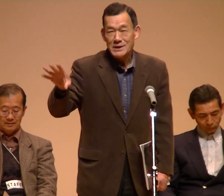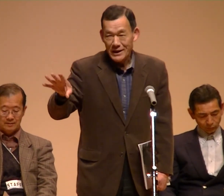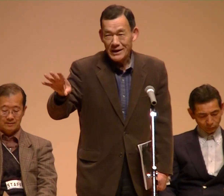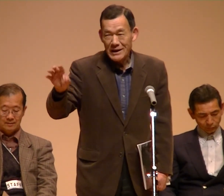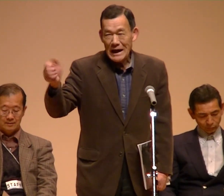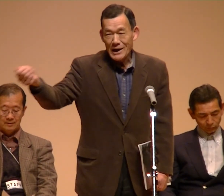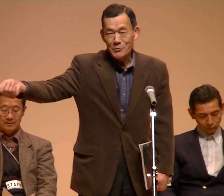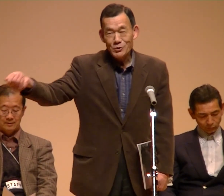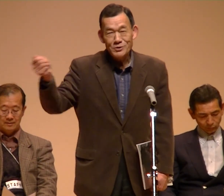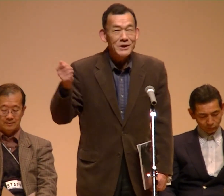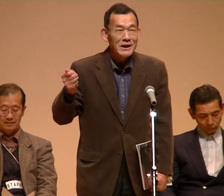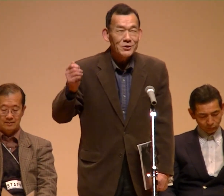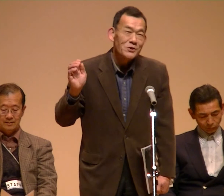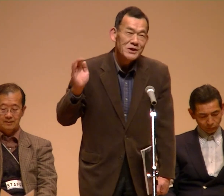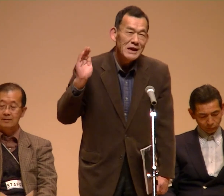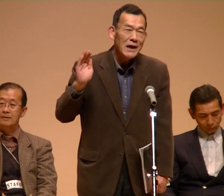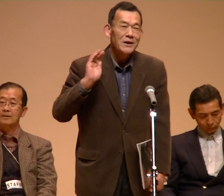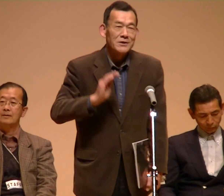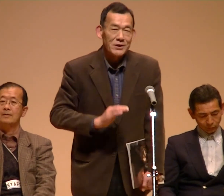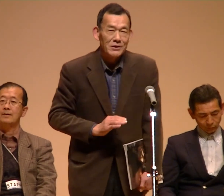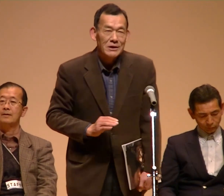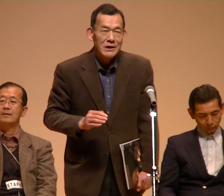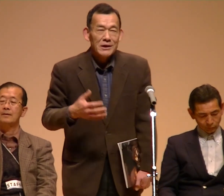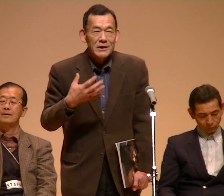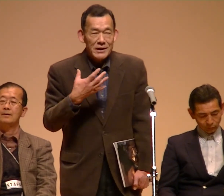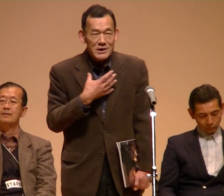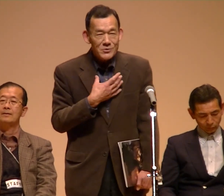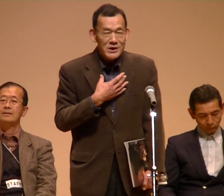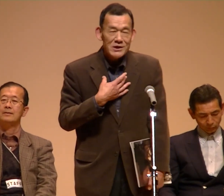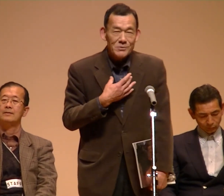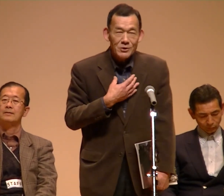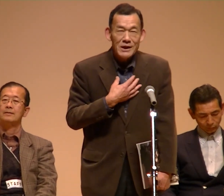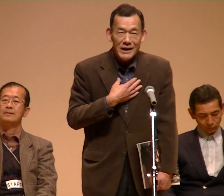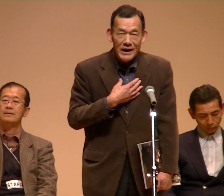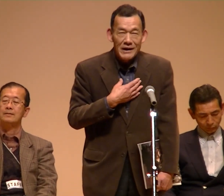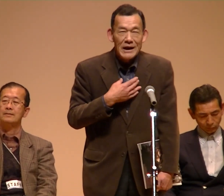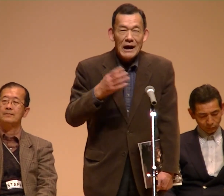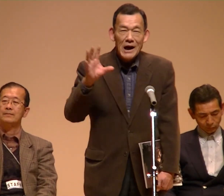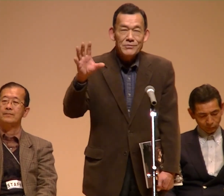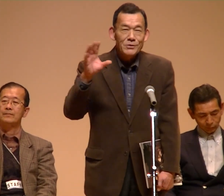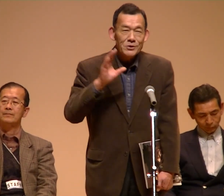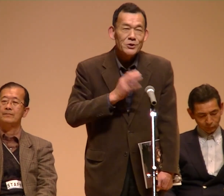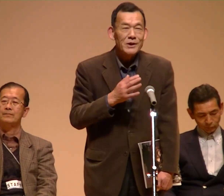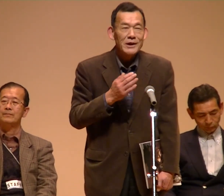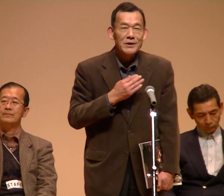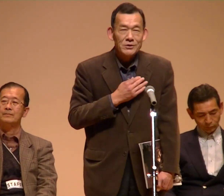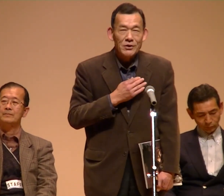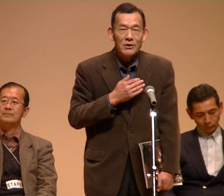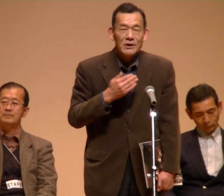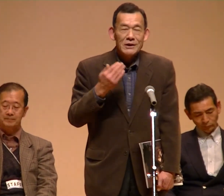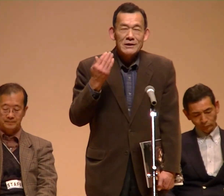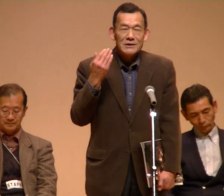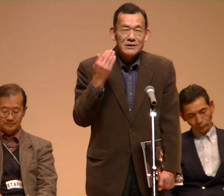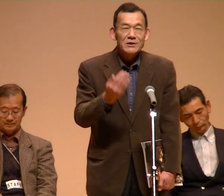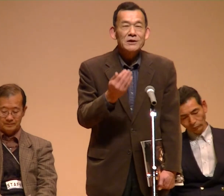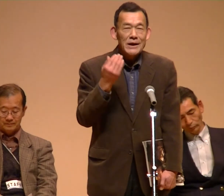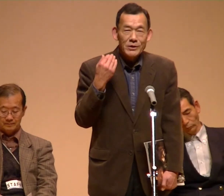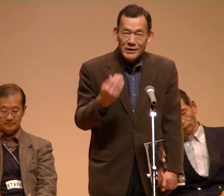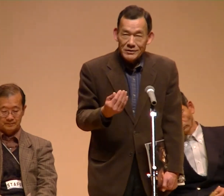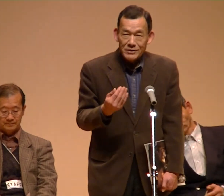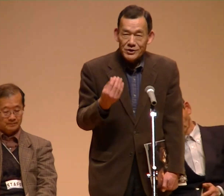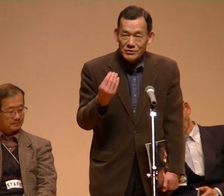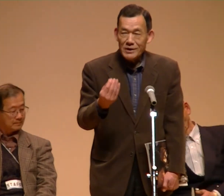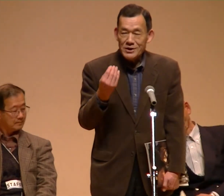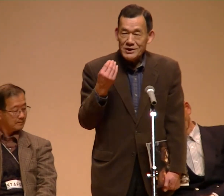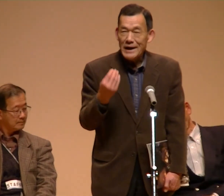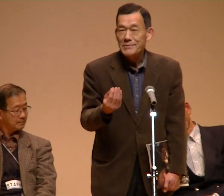ってつきますね。あれ元を抜いてあるとすぐに時間がかかるんです。いつも意識を持っててハーフオンの状態でいるとすぐ対応